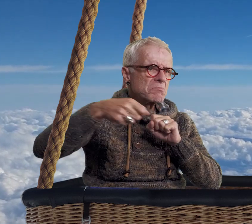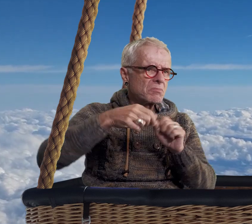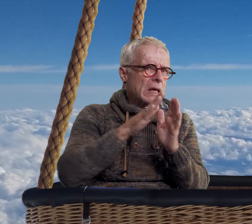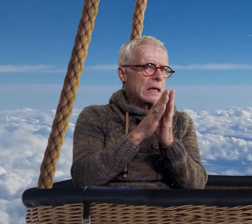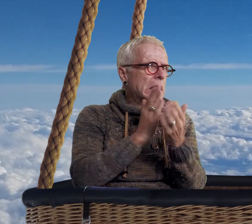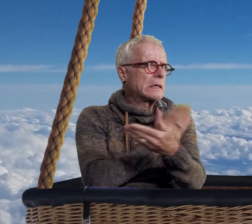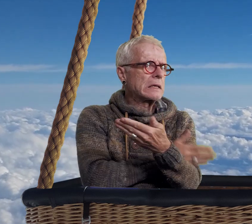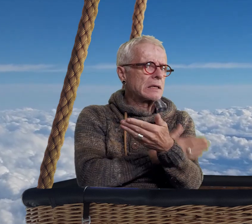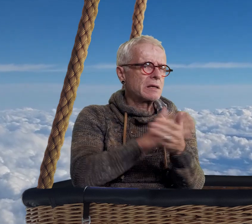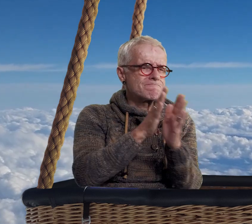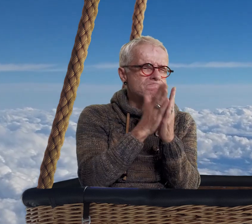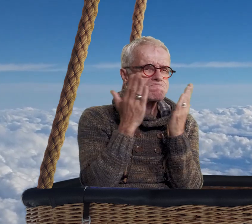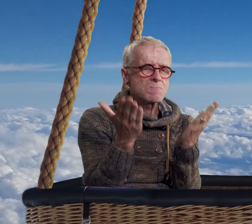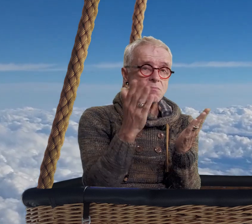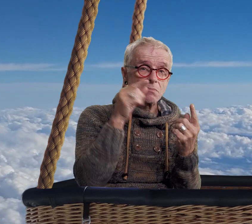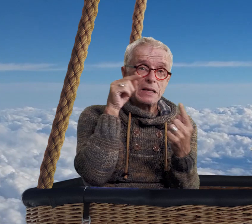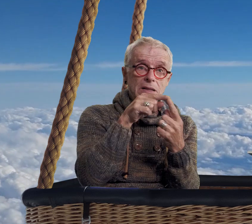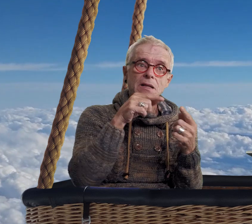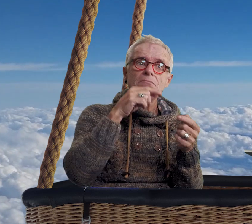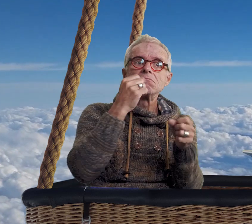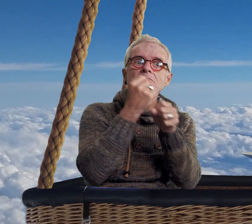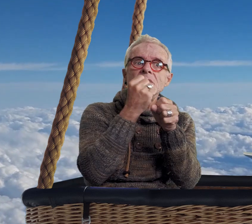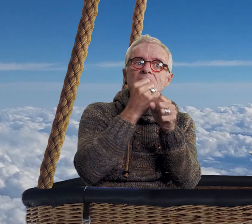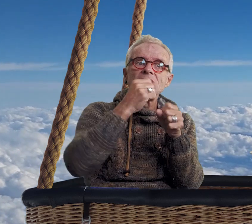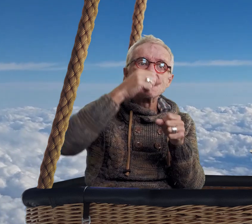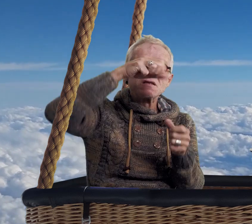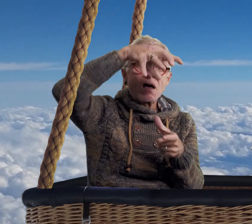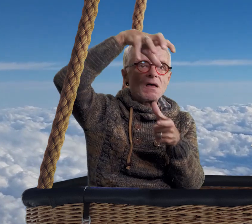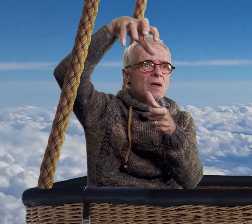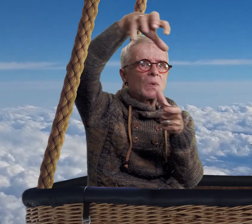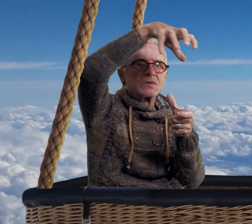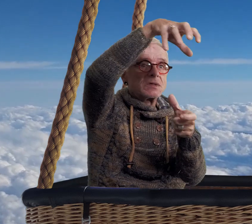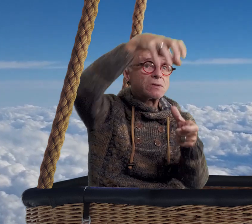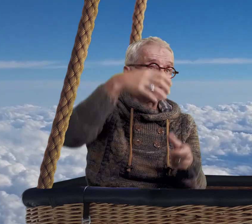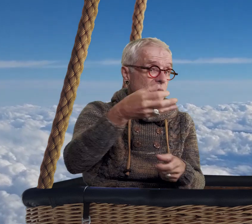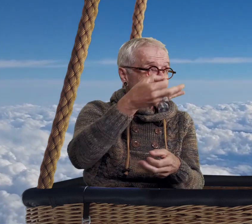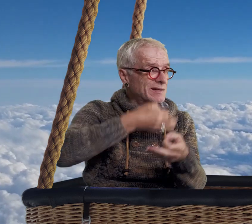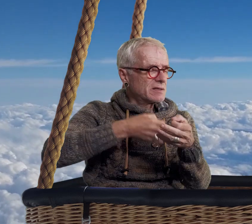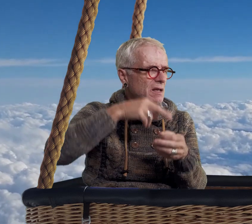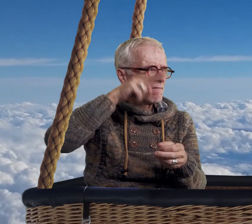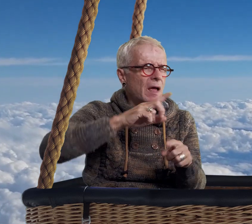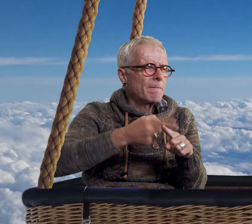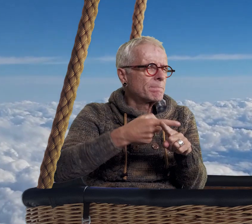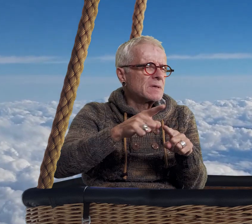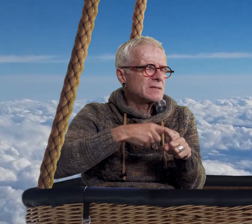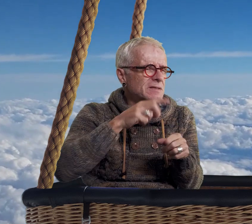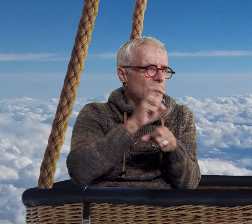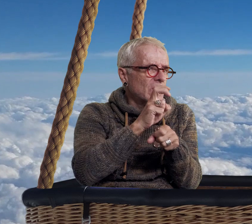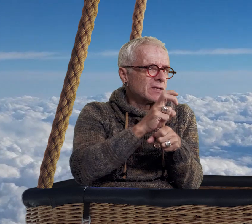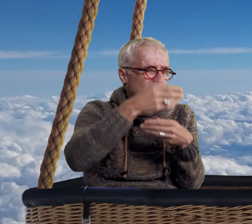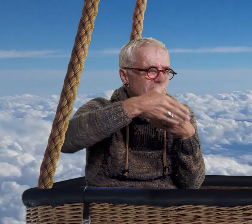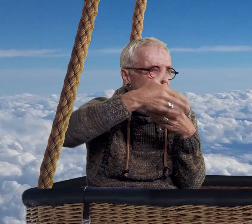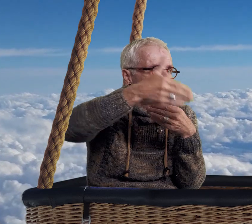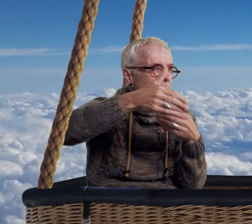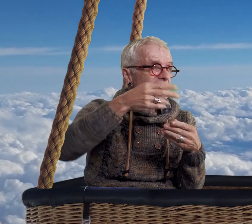cahier. C'était un travail sur l'aérostation. « Je possède, » dit-il, « la plus curieuse collection de gravures et